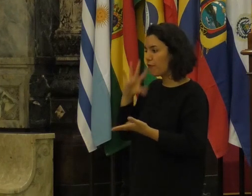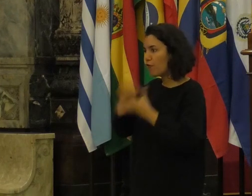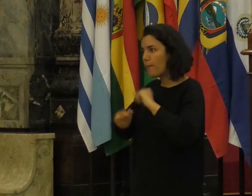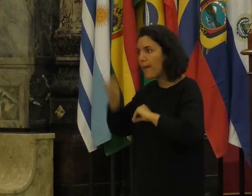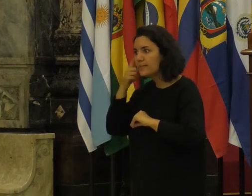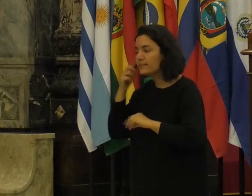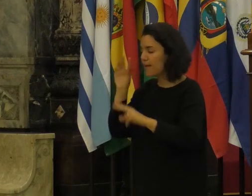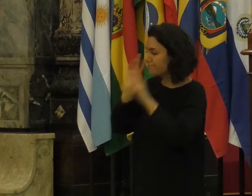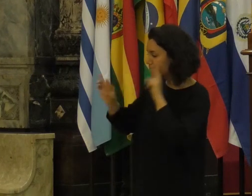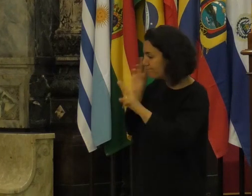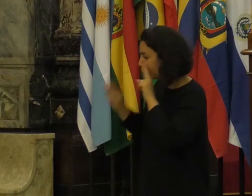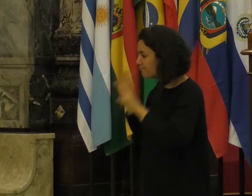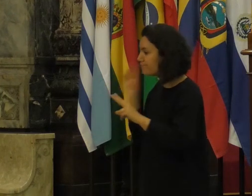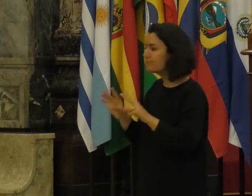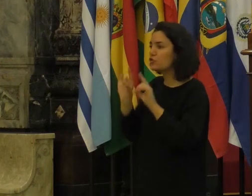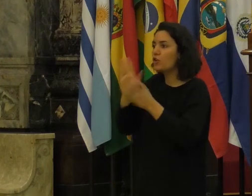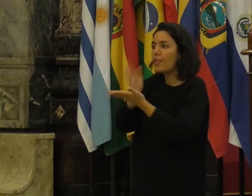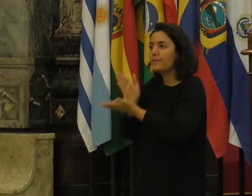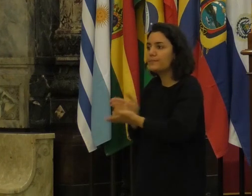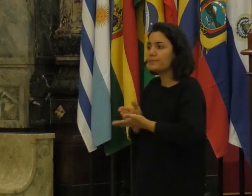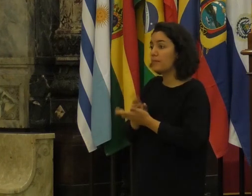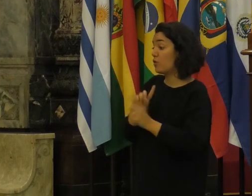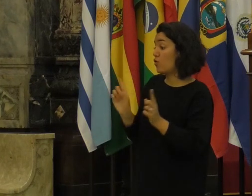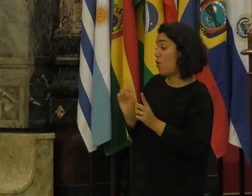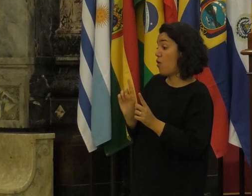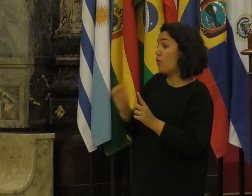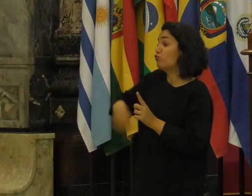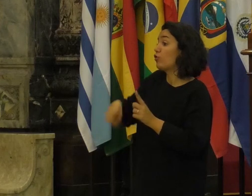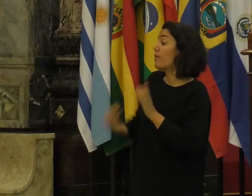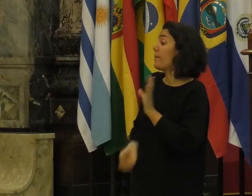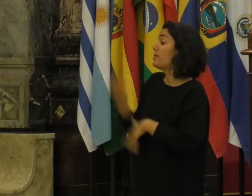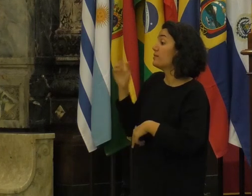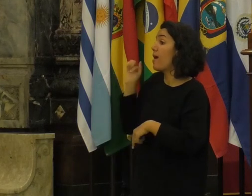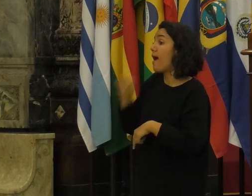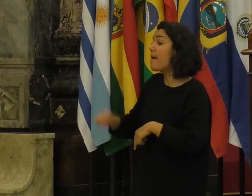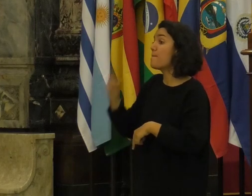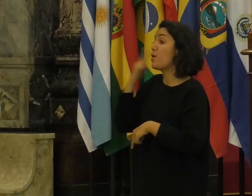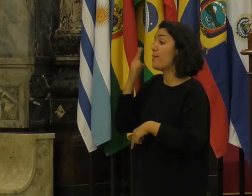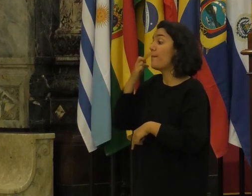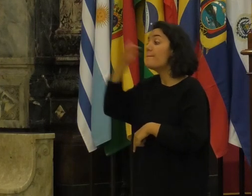disciplinares que no corresponden a la naturaleza del problema objeto de atención.